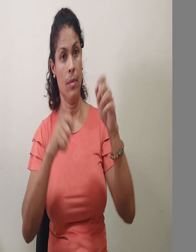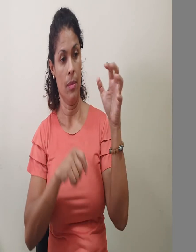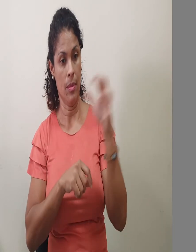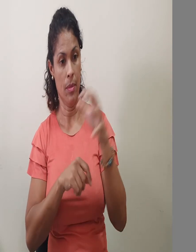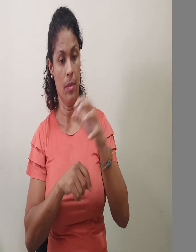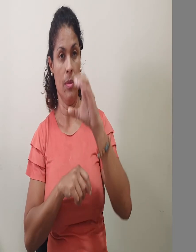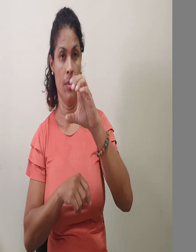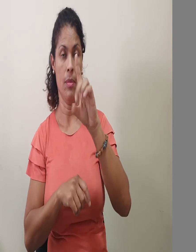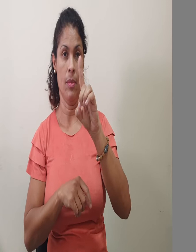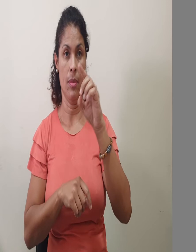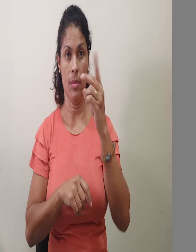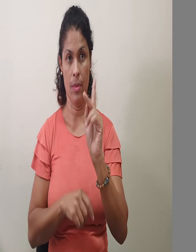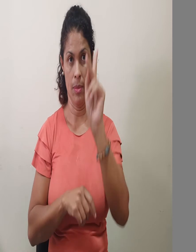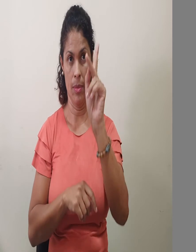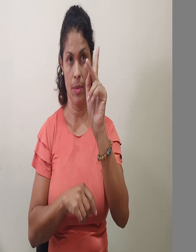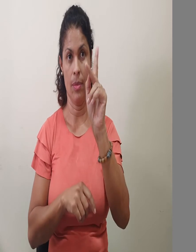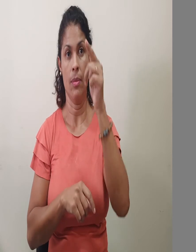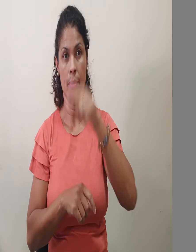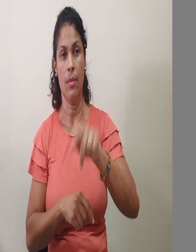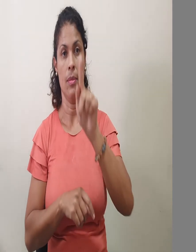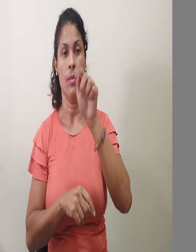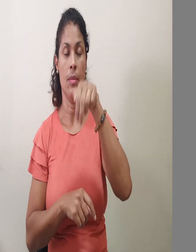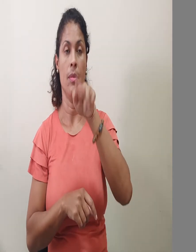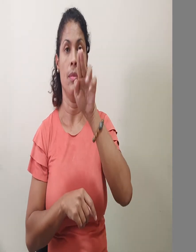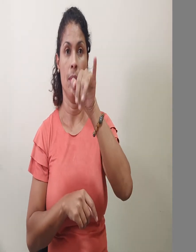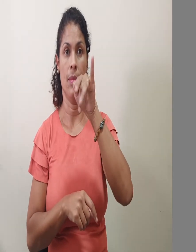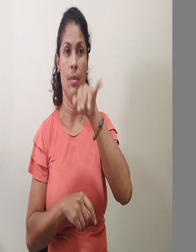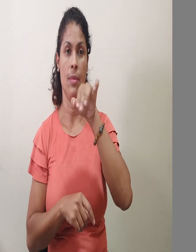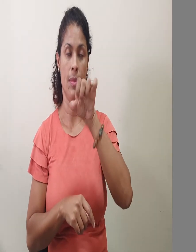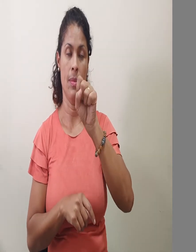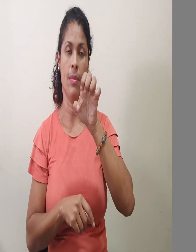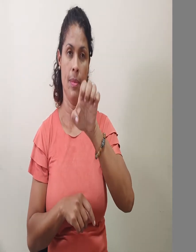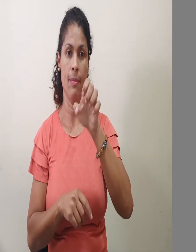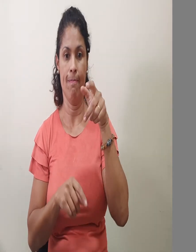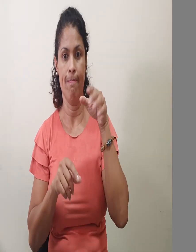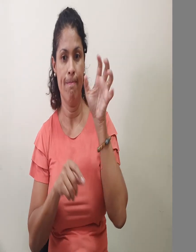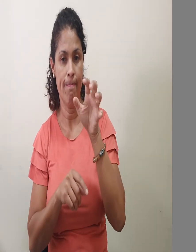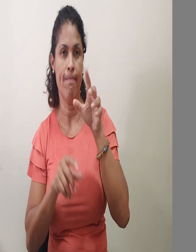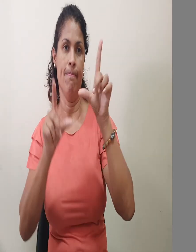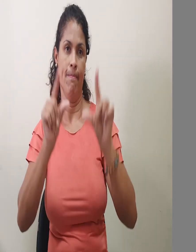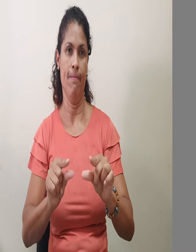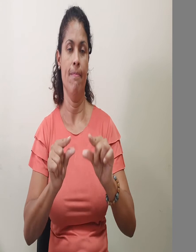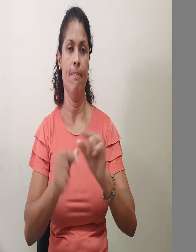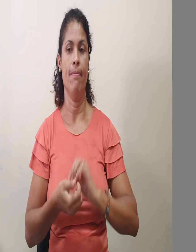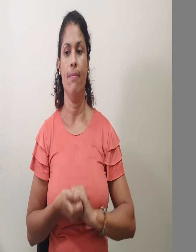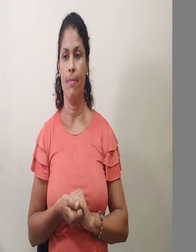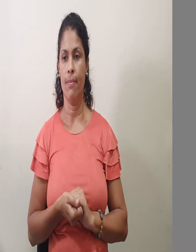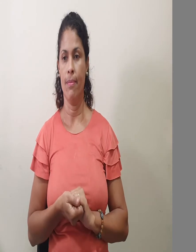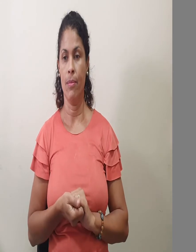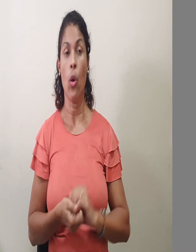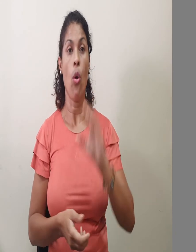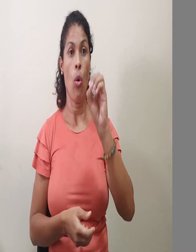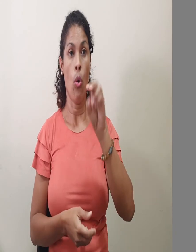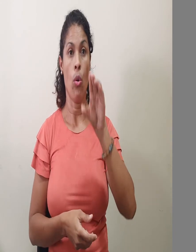G2 e M. O controle 3 é dependente de inibidores de CDK e também inibidores